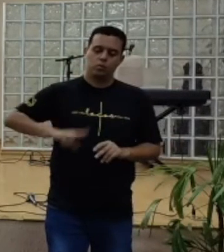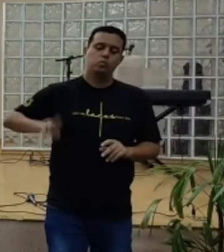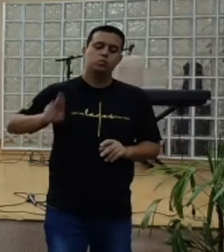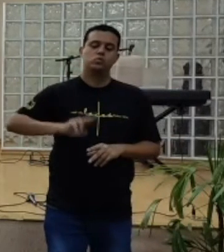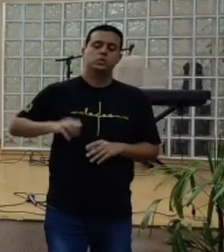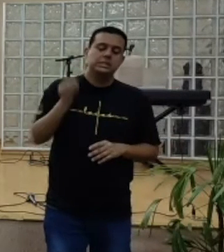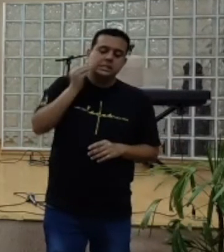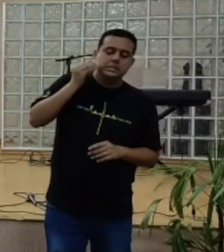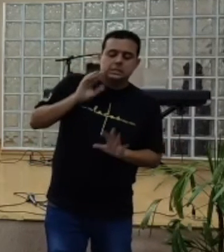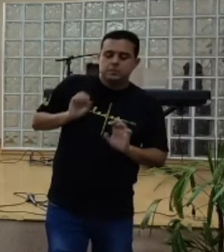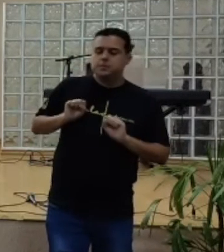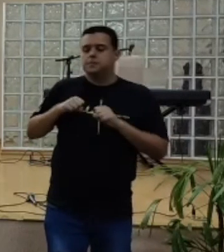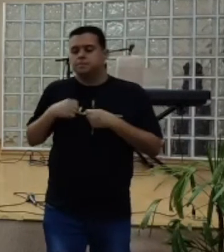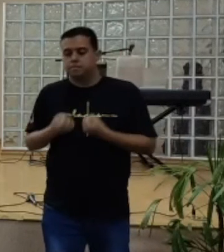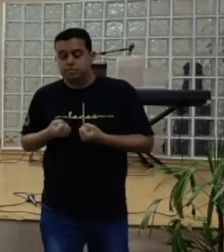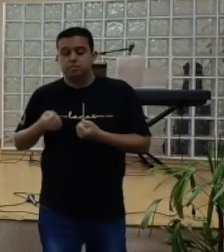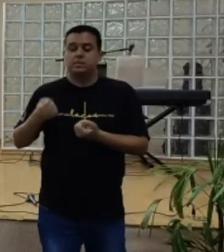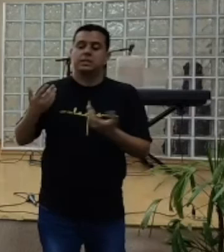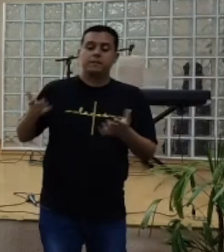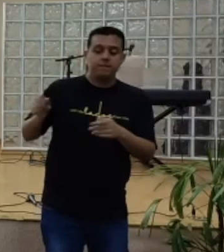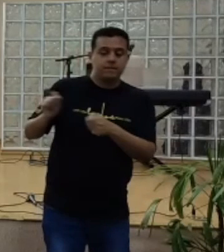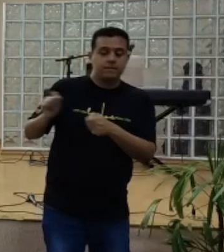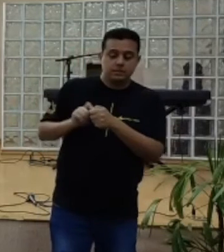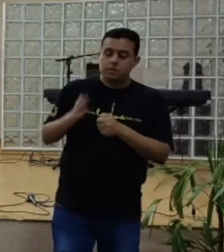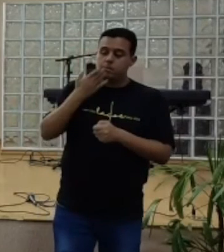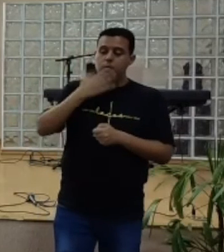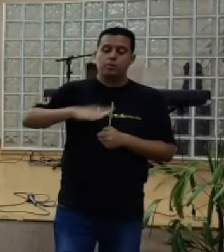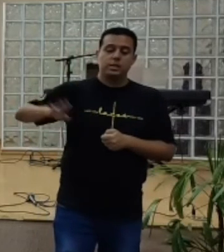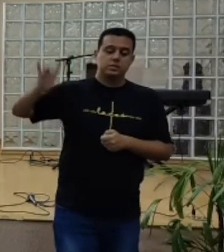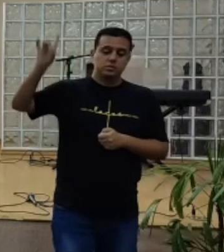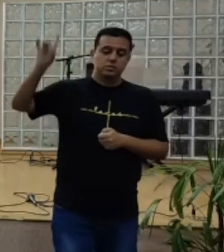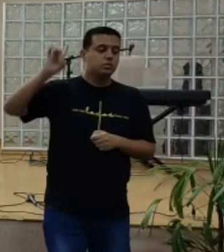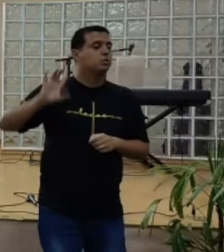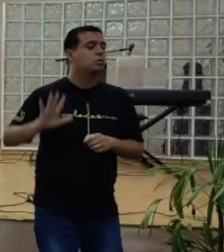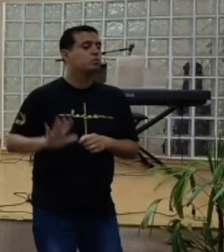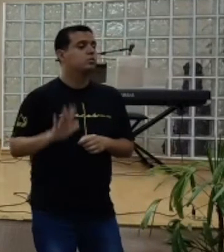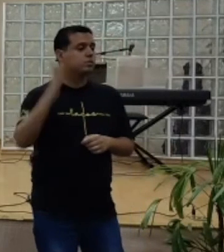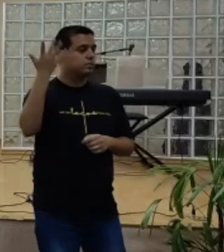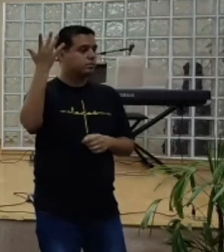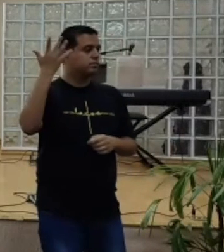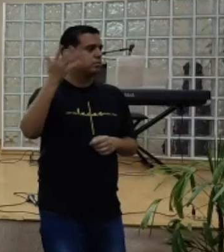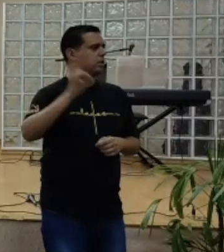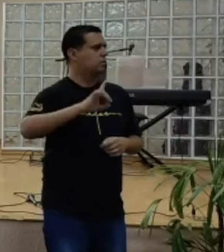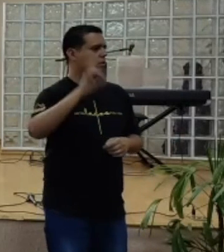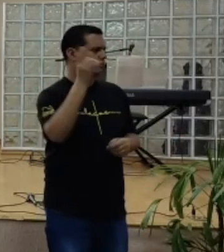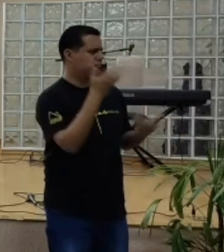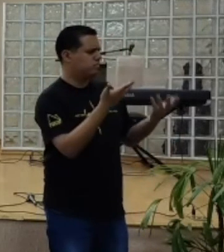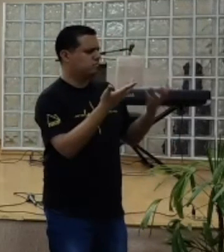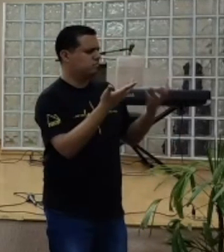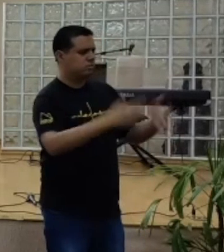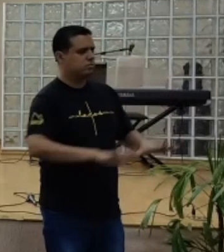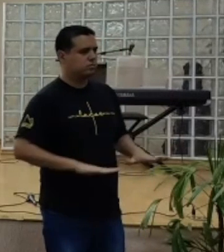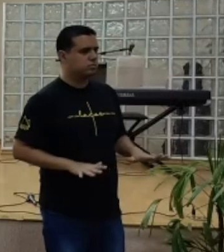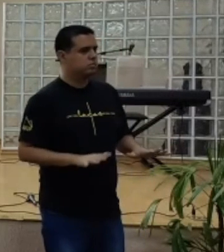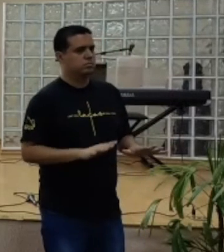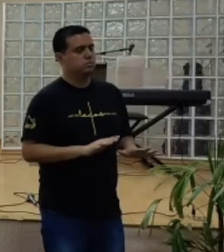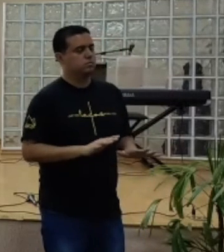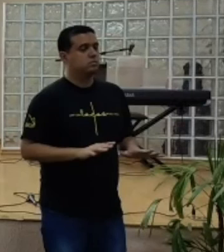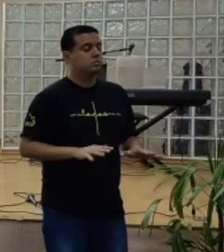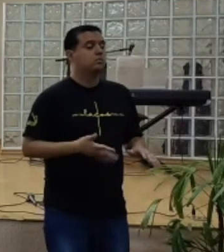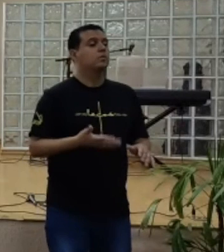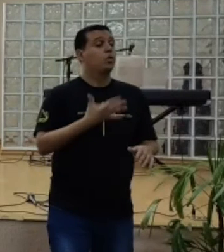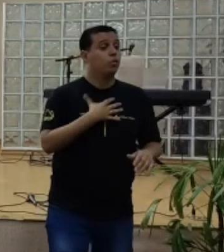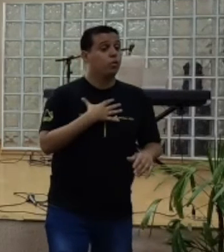a promessa fosse cumprida. E não era assim que Deus queria. Ele diz, não, o filho que é filho da promessa é